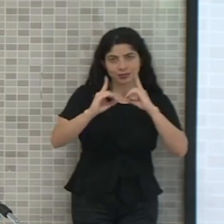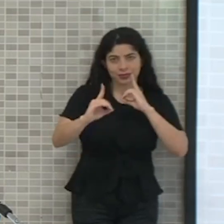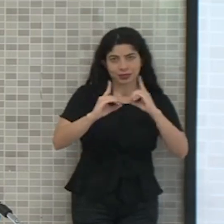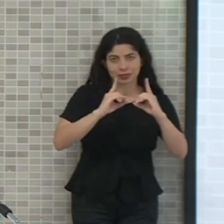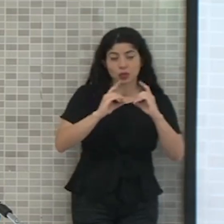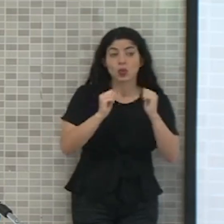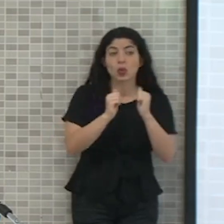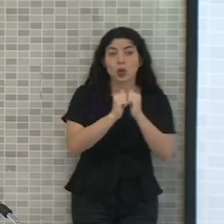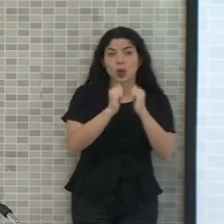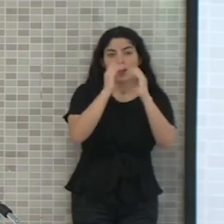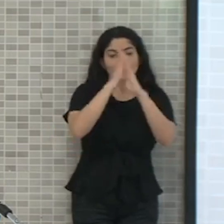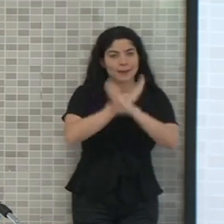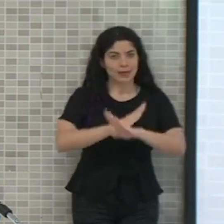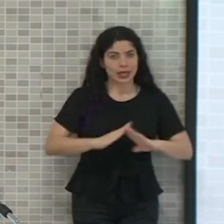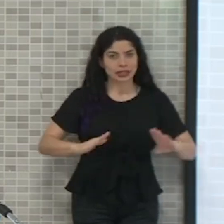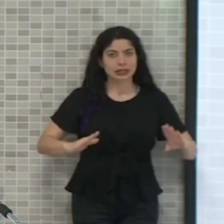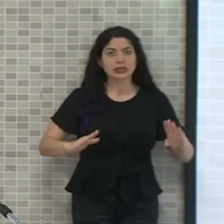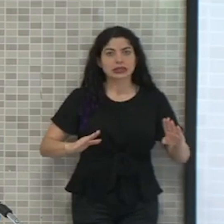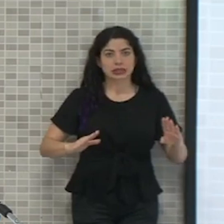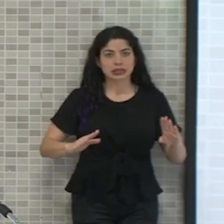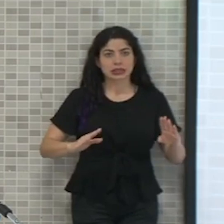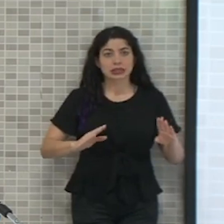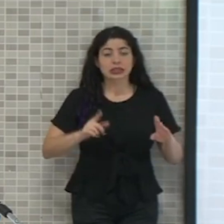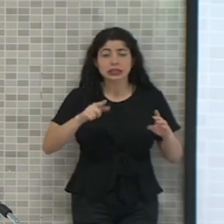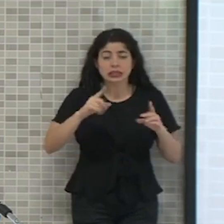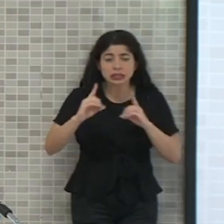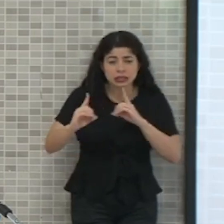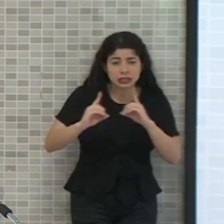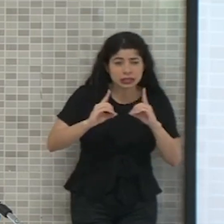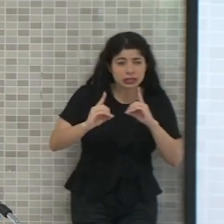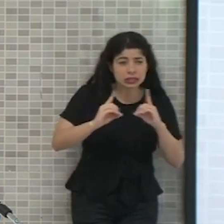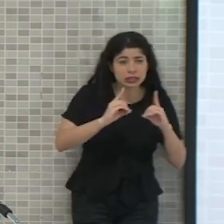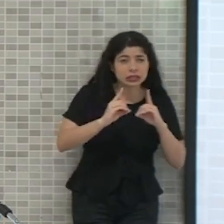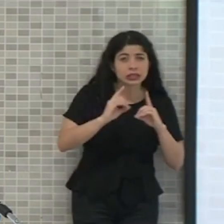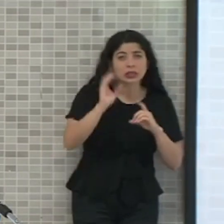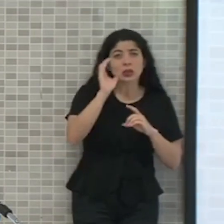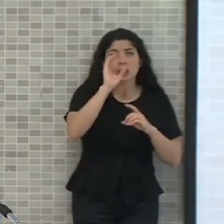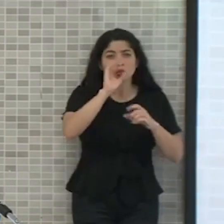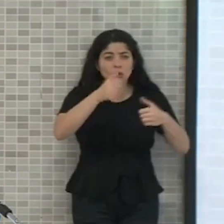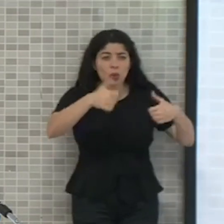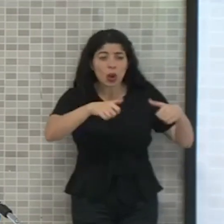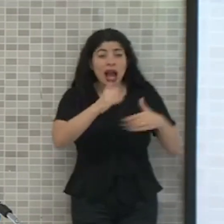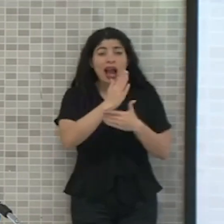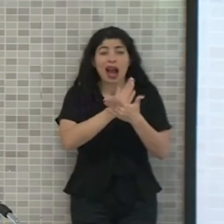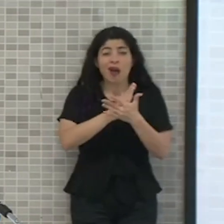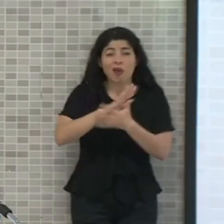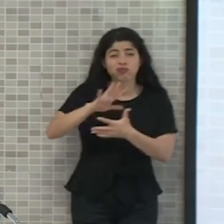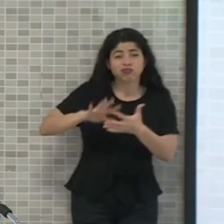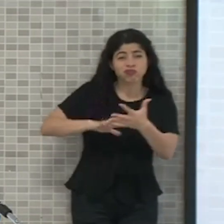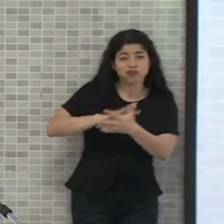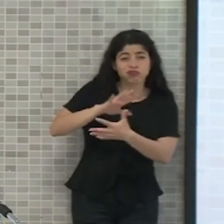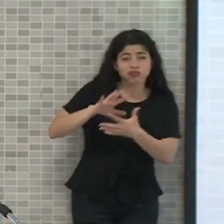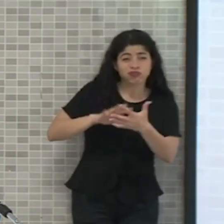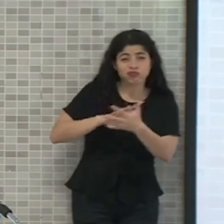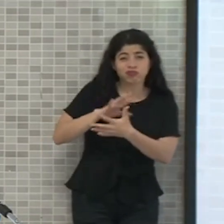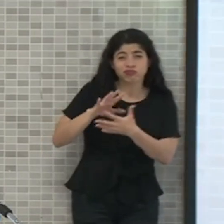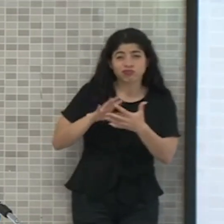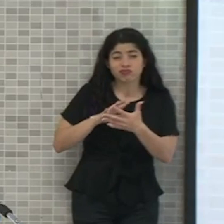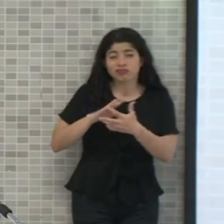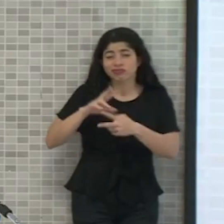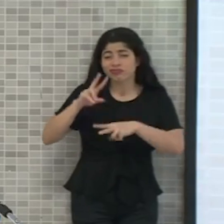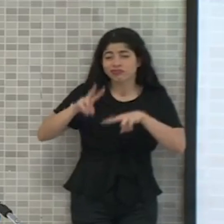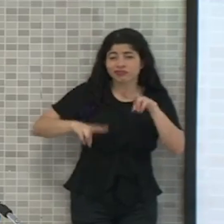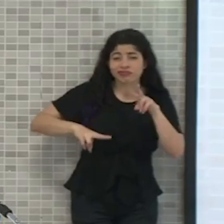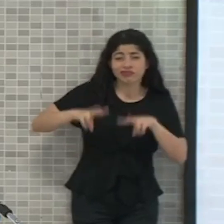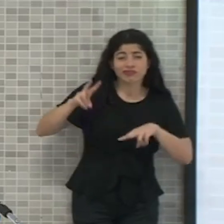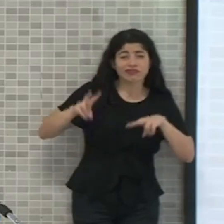en paz y de llegar a acuerdos en medio de la turbulencia de la